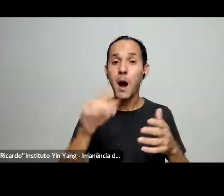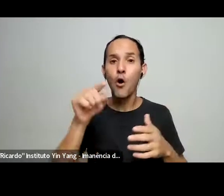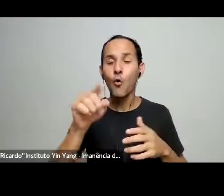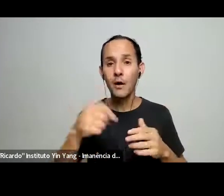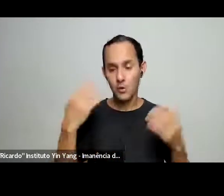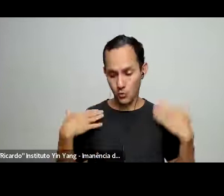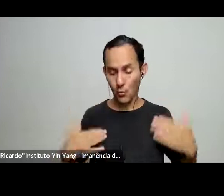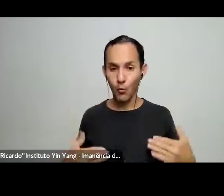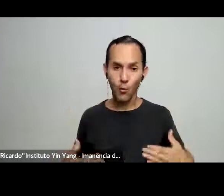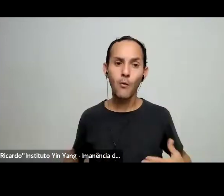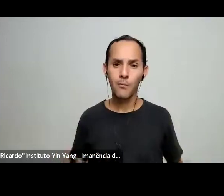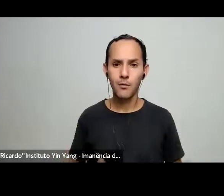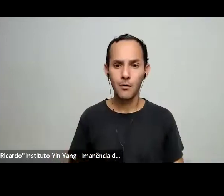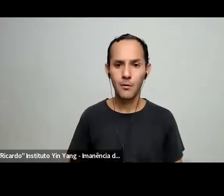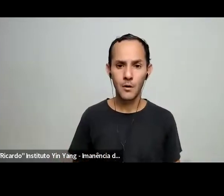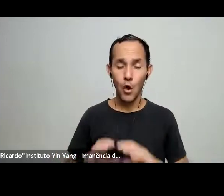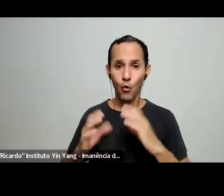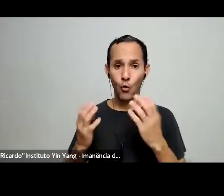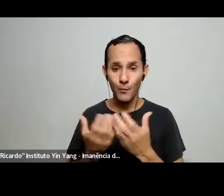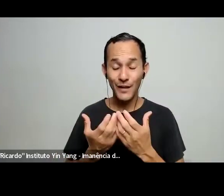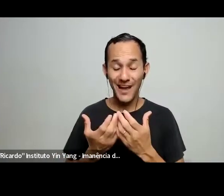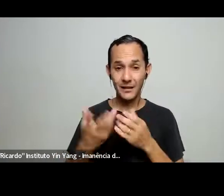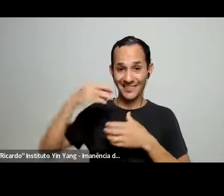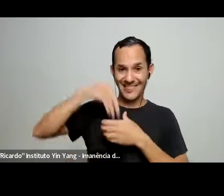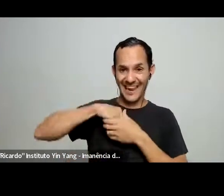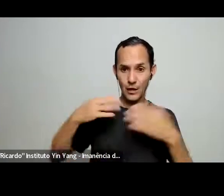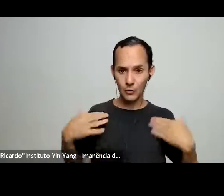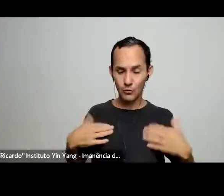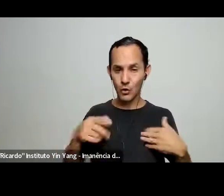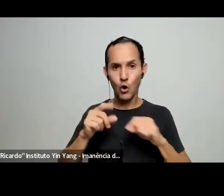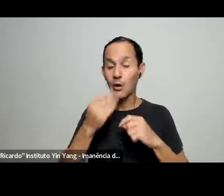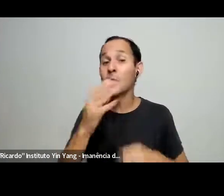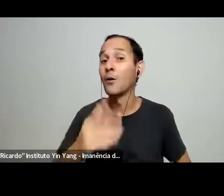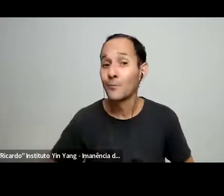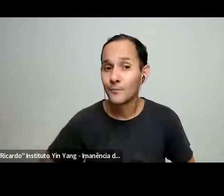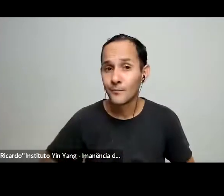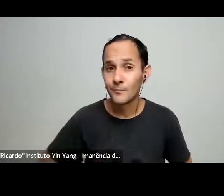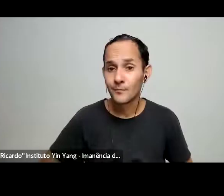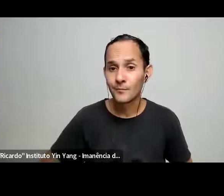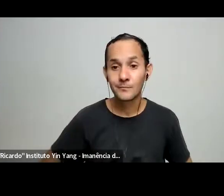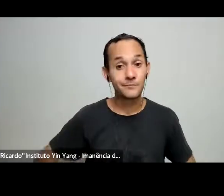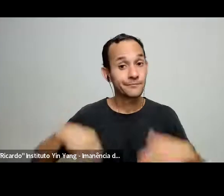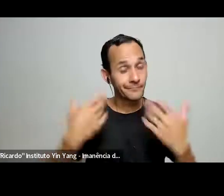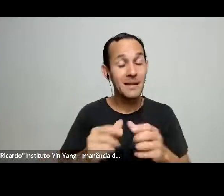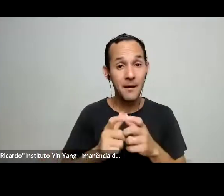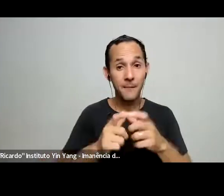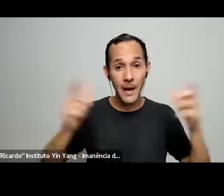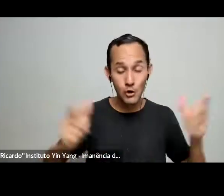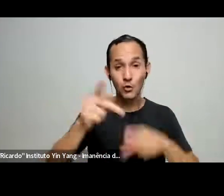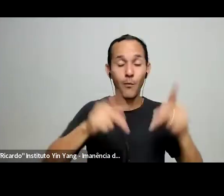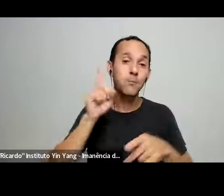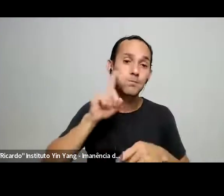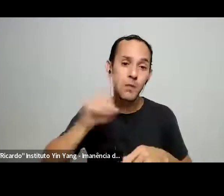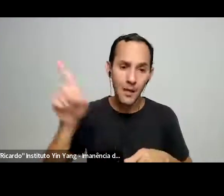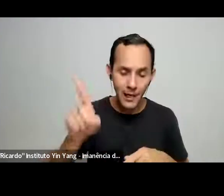nosso corpo, uma comunidade de trilhões de células, prefere? Então, mais da metade da população norte-americana